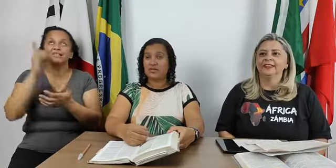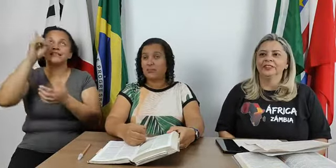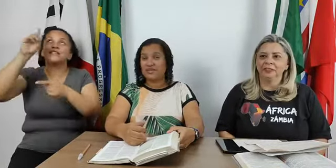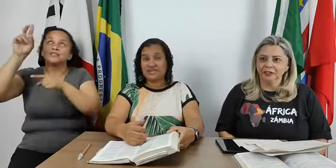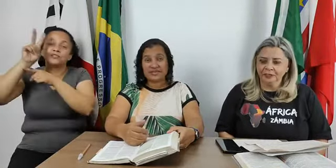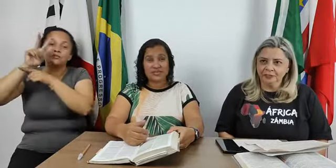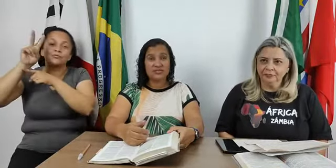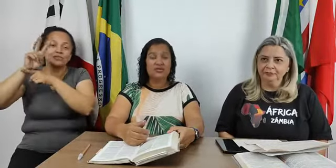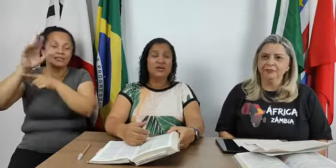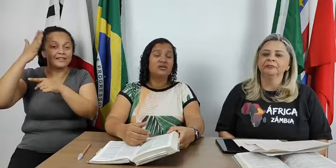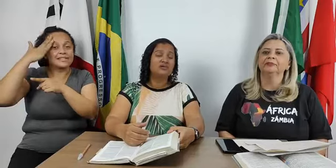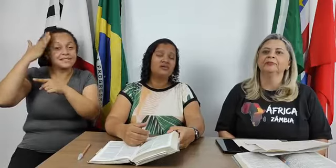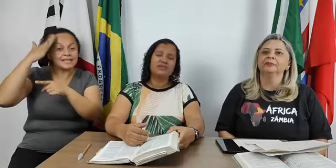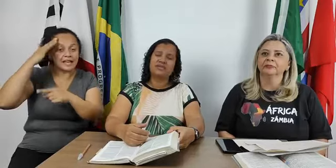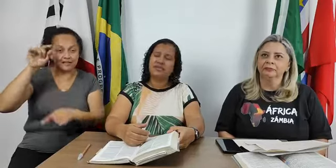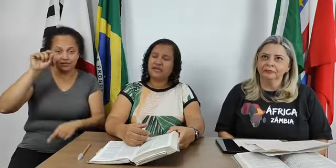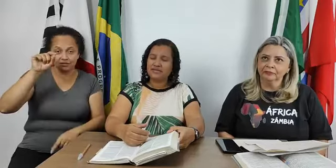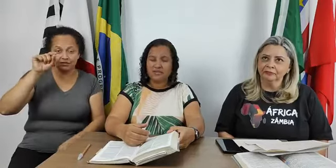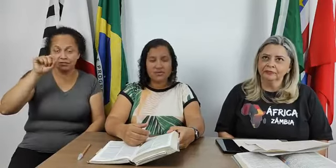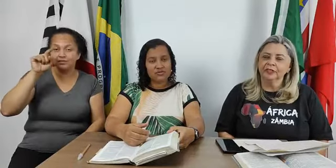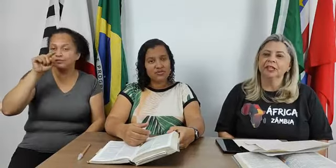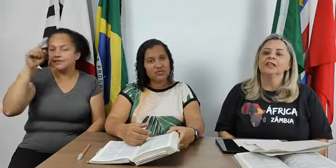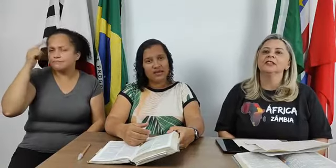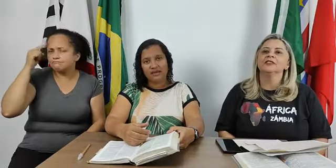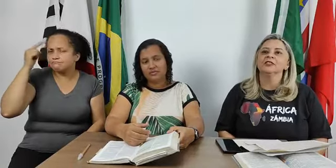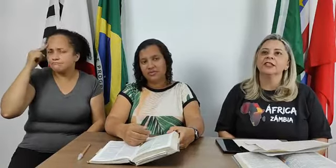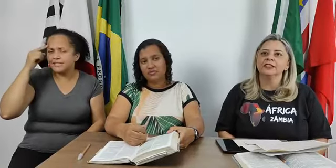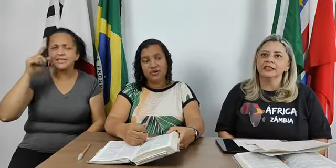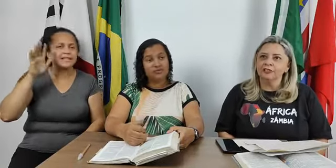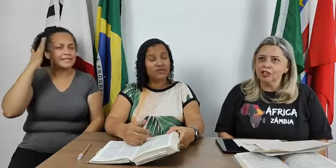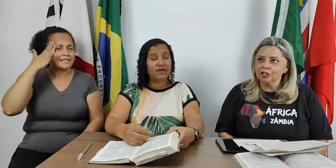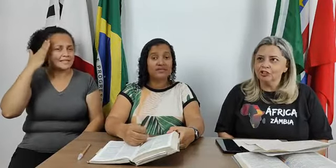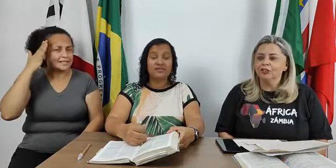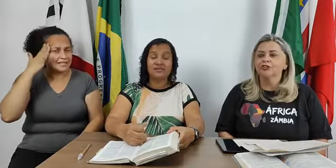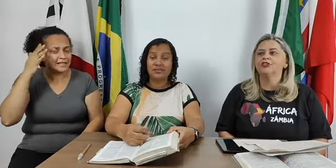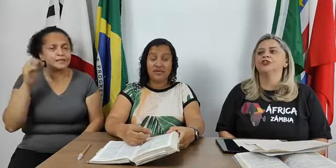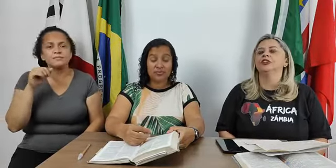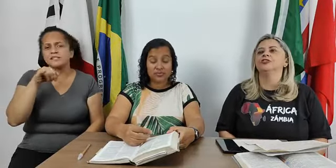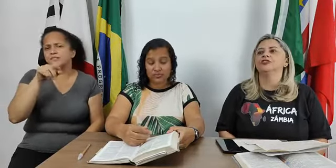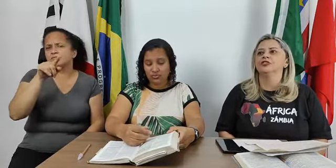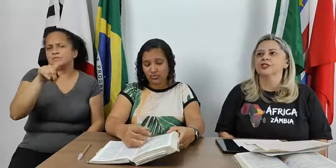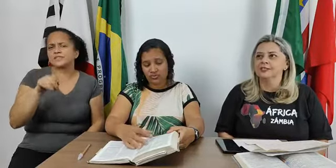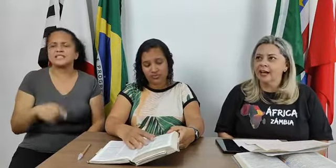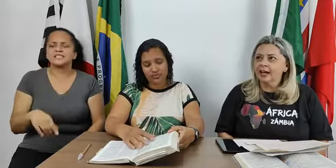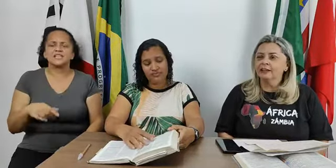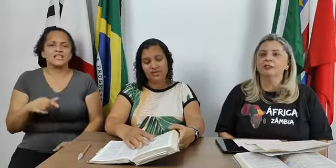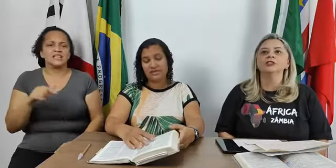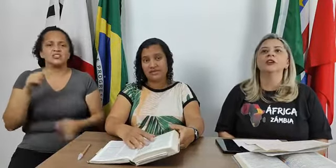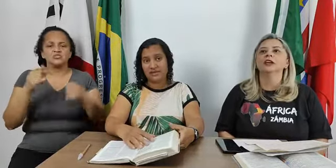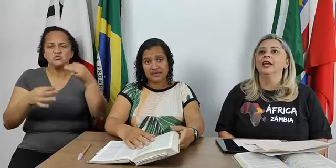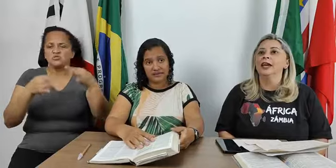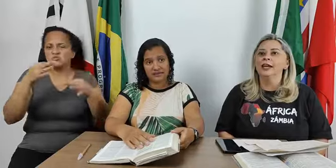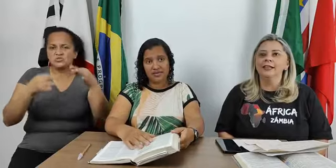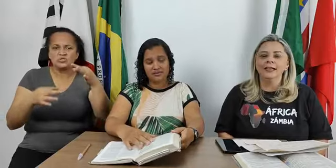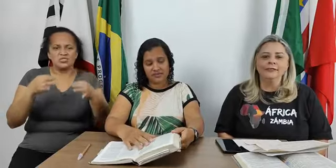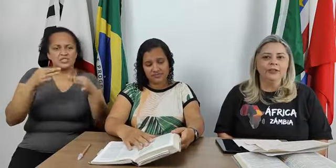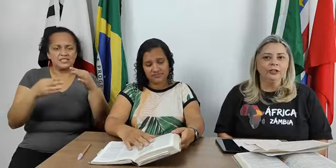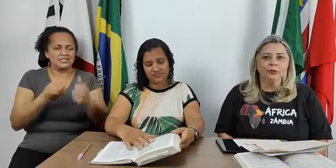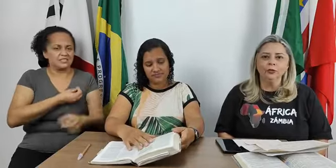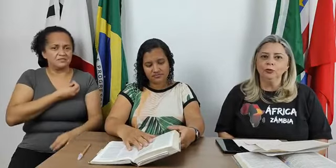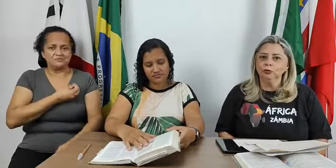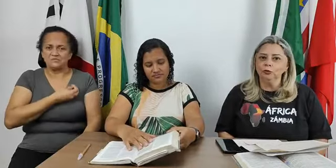passando, o que você está pensando. Sabe exatamente as suas lágrimas de madrugada. Deus sabe injustiçados. Exato. Ele